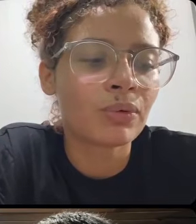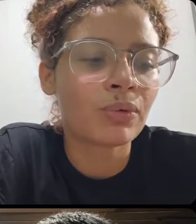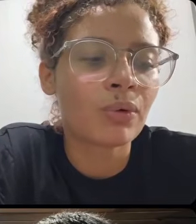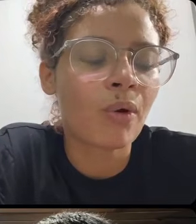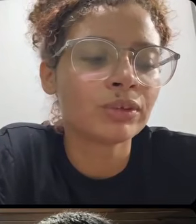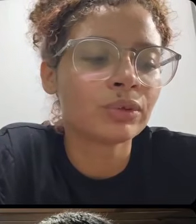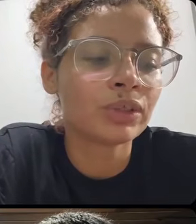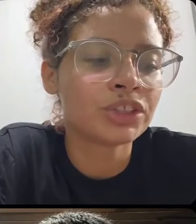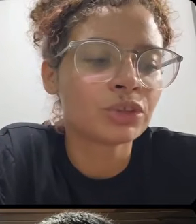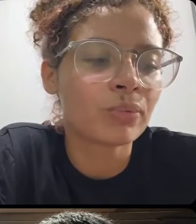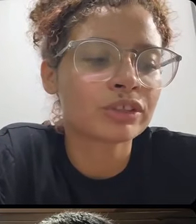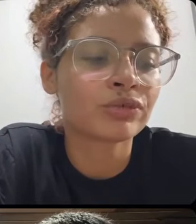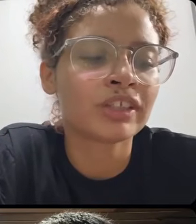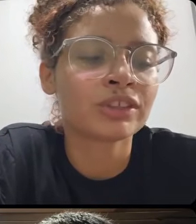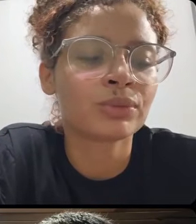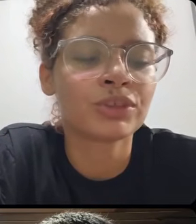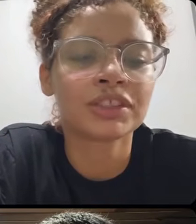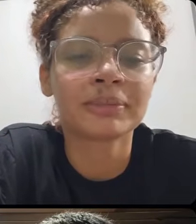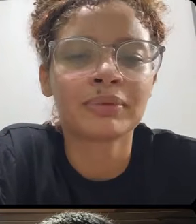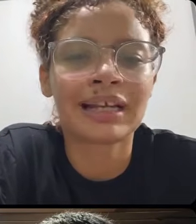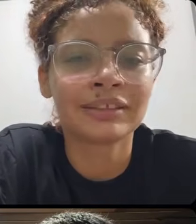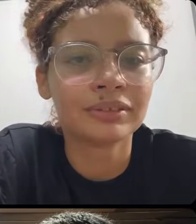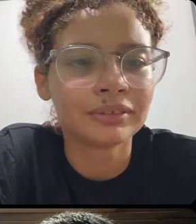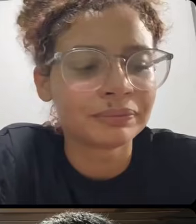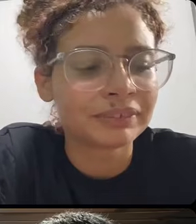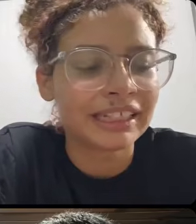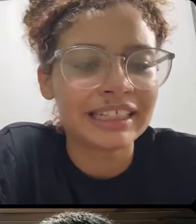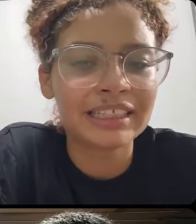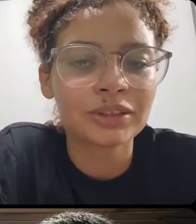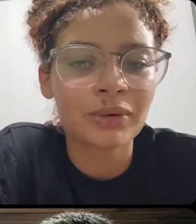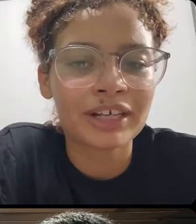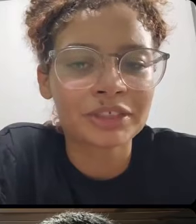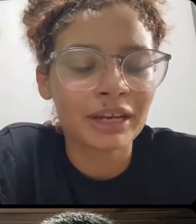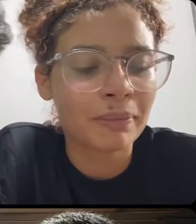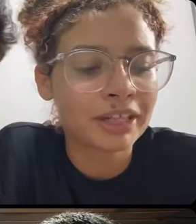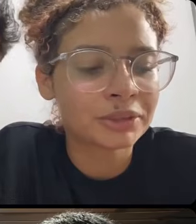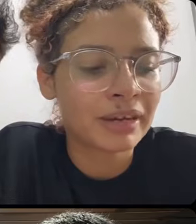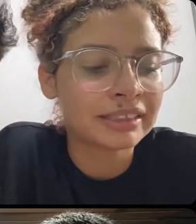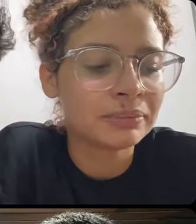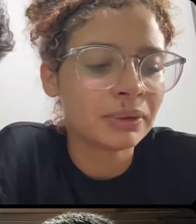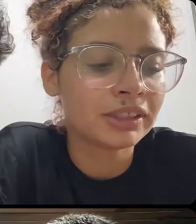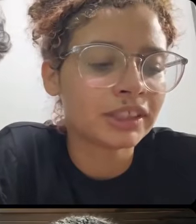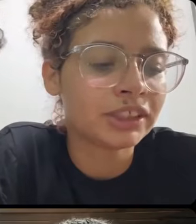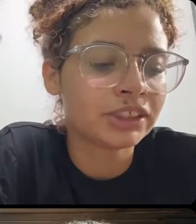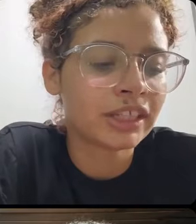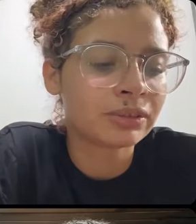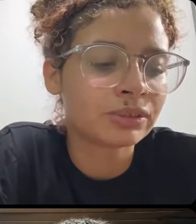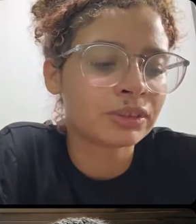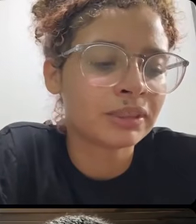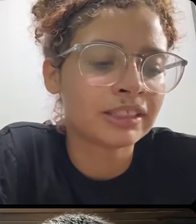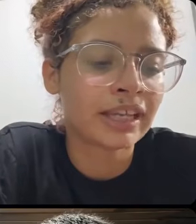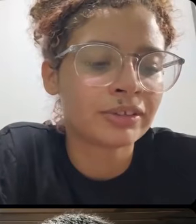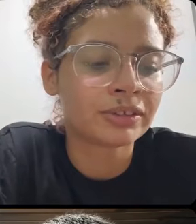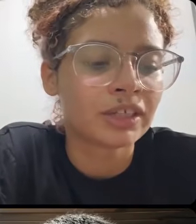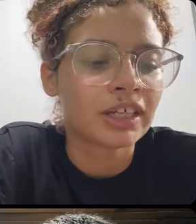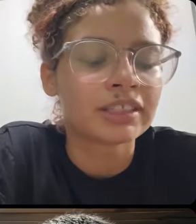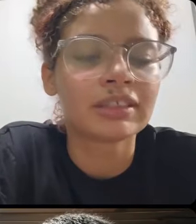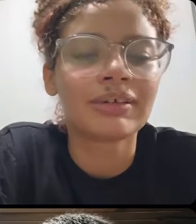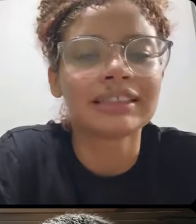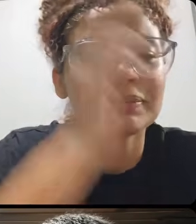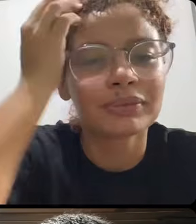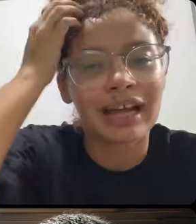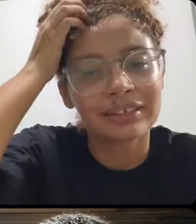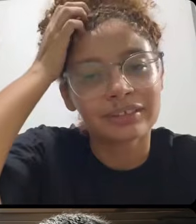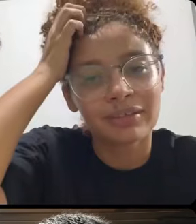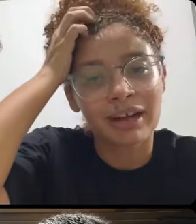Então, quando a gente começou a falar sobre o discipulado, isso eu acho que é a parte mais importante dentro dos ministérios.